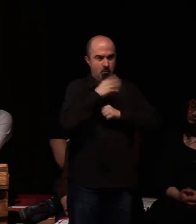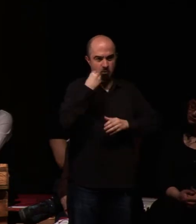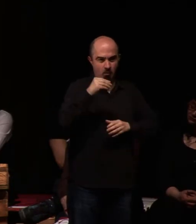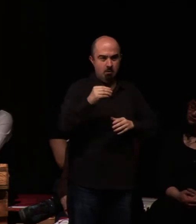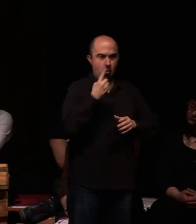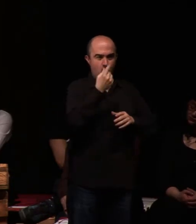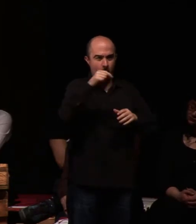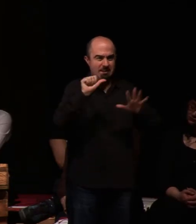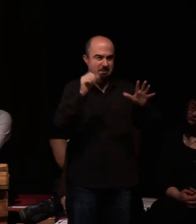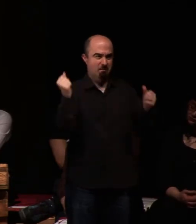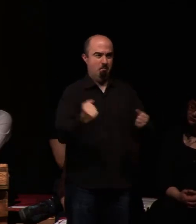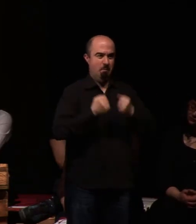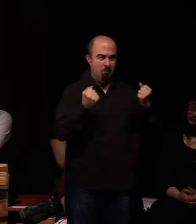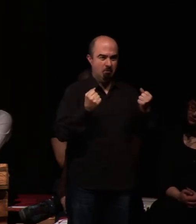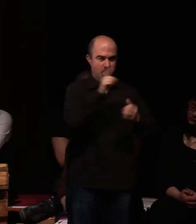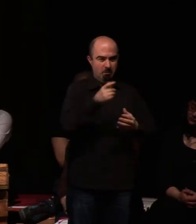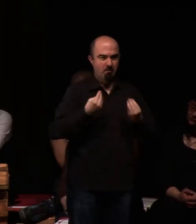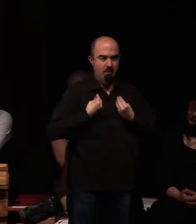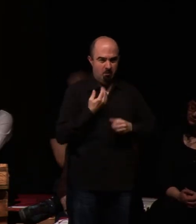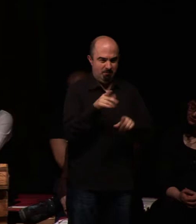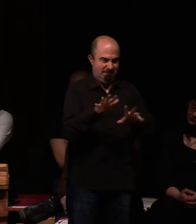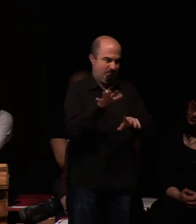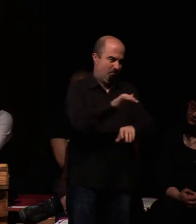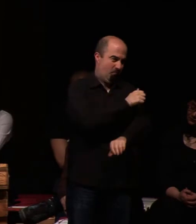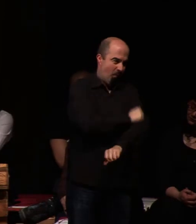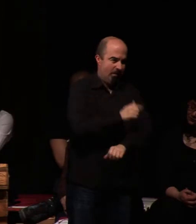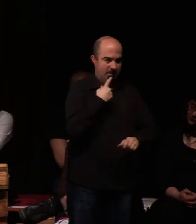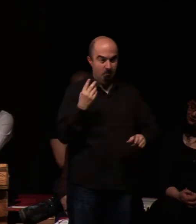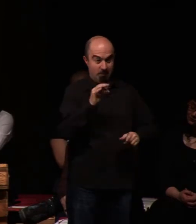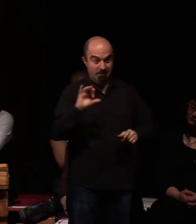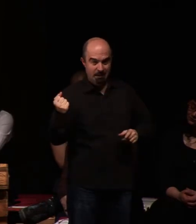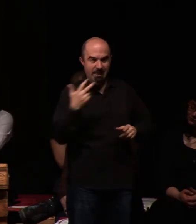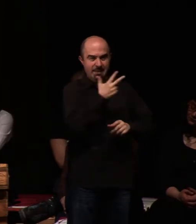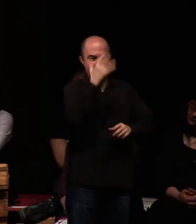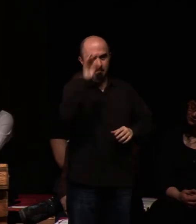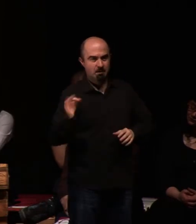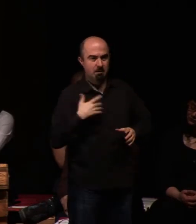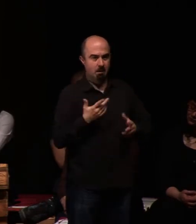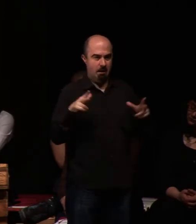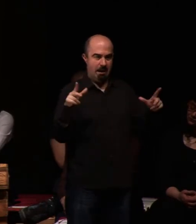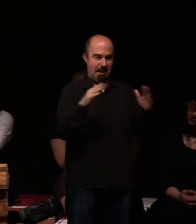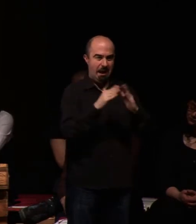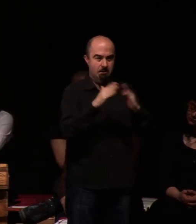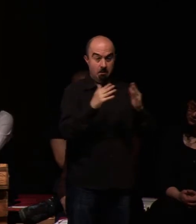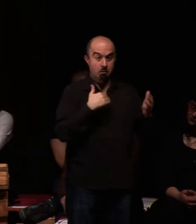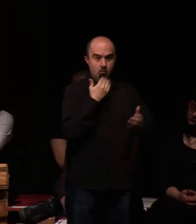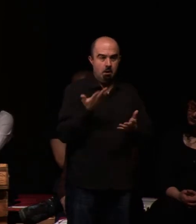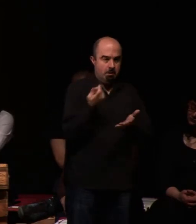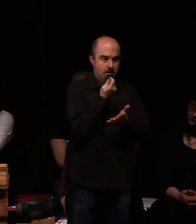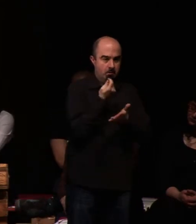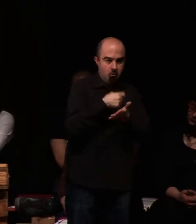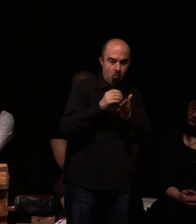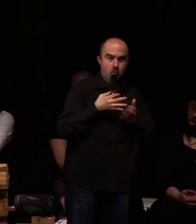amb 1,6 milions vivint en situacions de pobresa, vella i nova pobresa, amb un 33% de les llars que no saben com arribaran a final